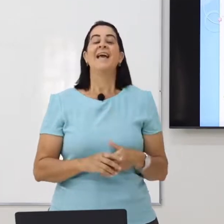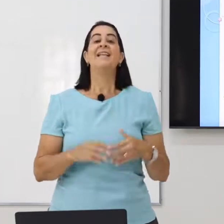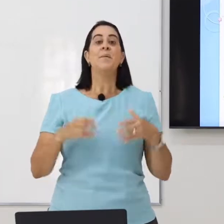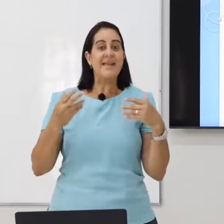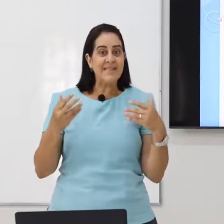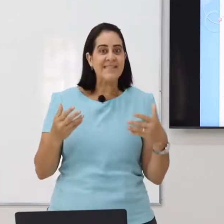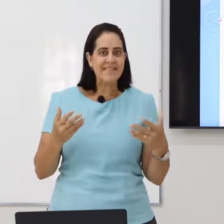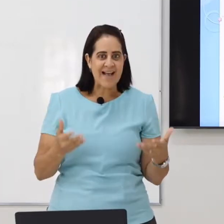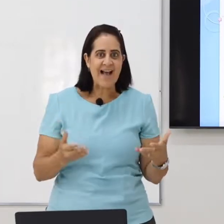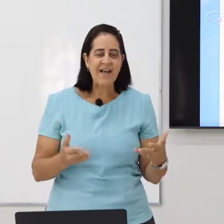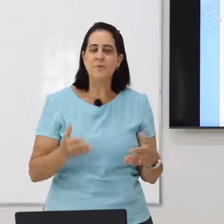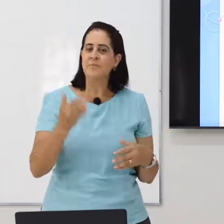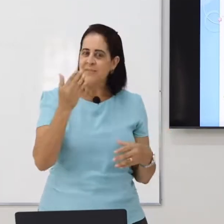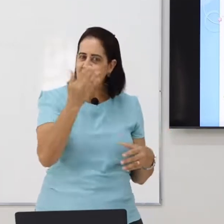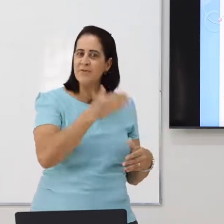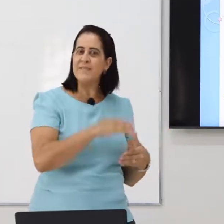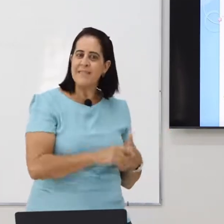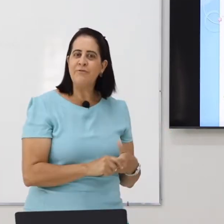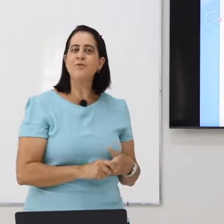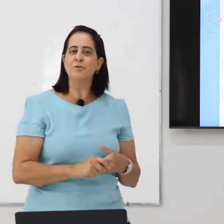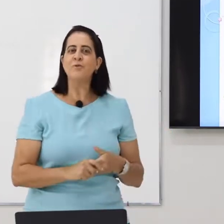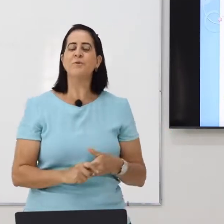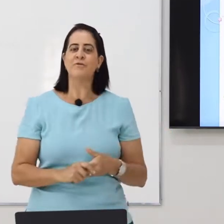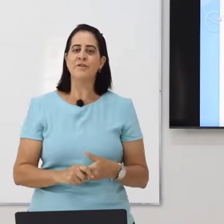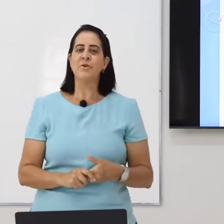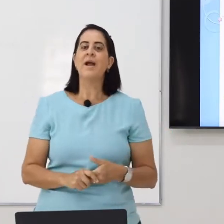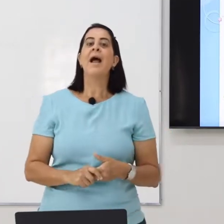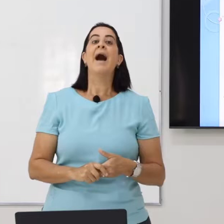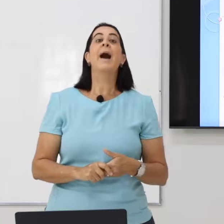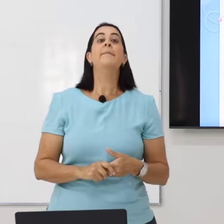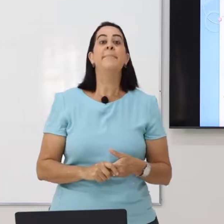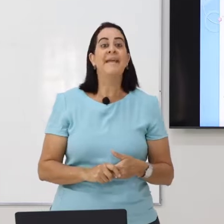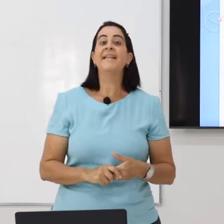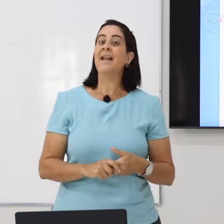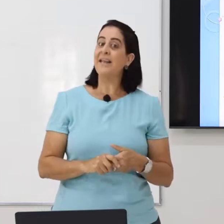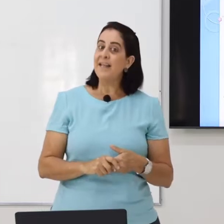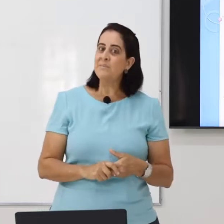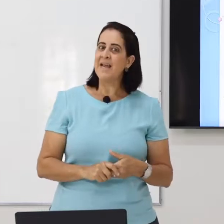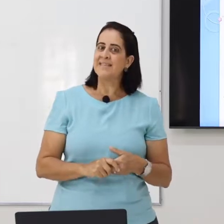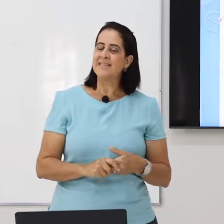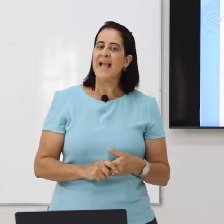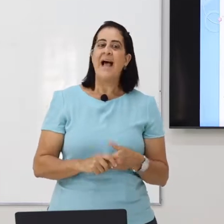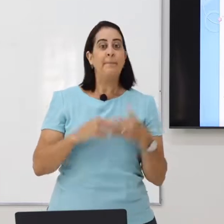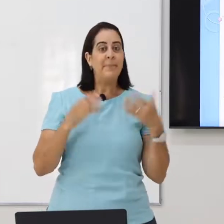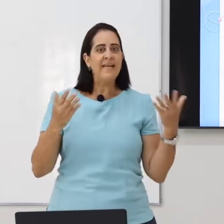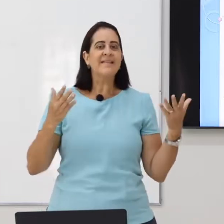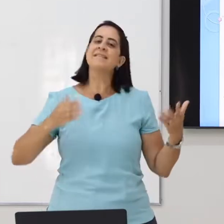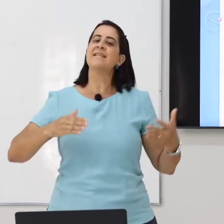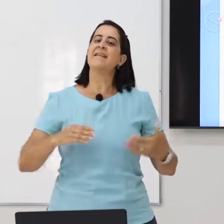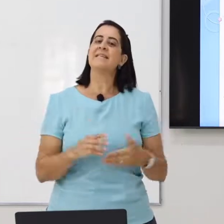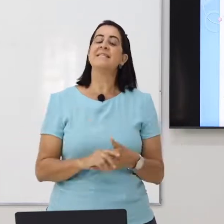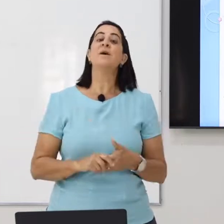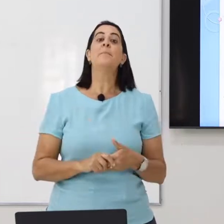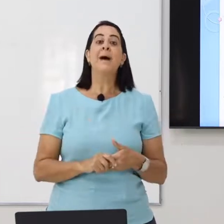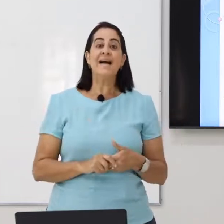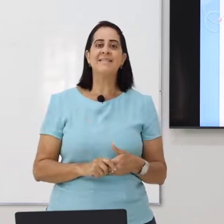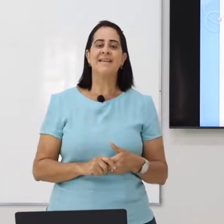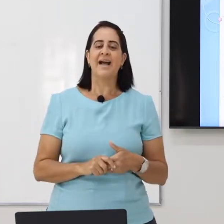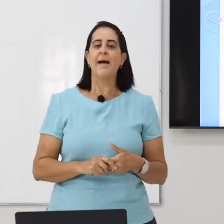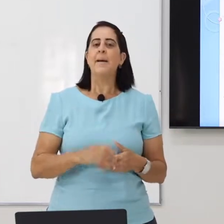Então é necessário que você, futuro professor, aprenda Libras. Aprenda a sinalização básica